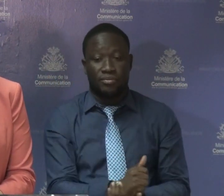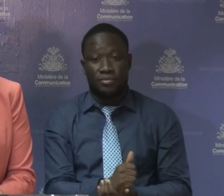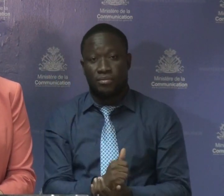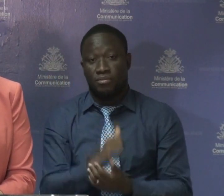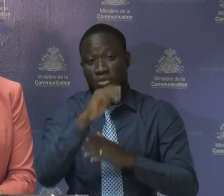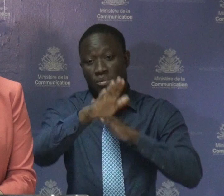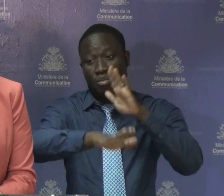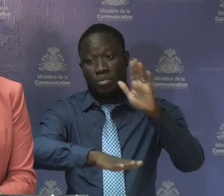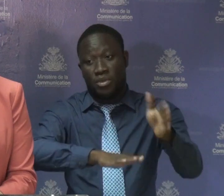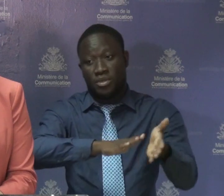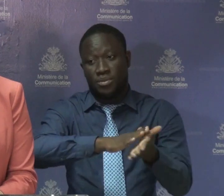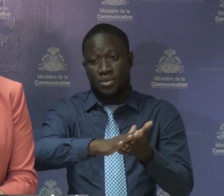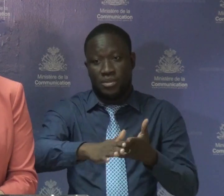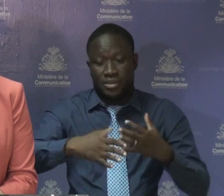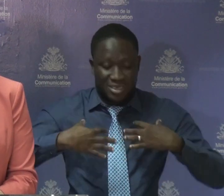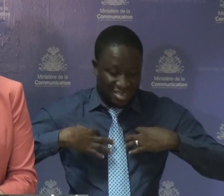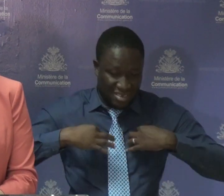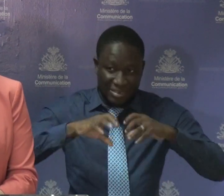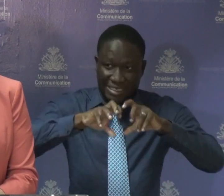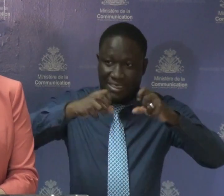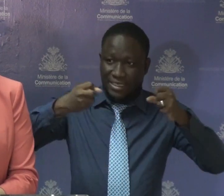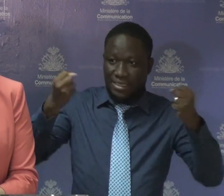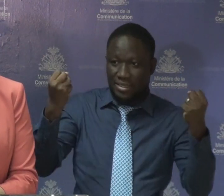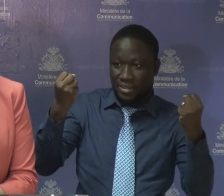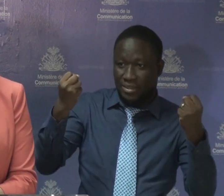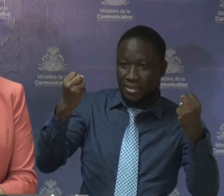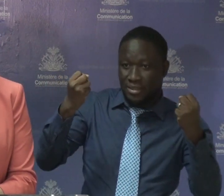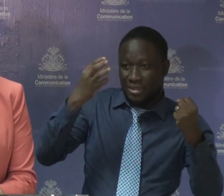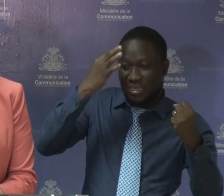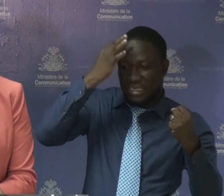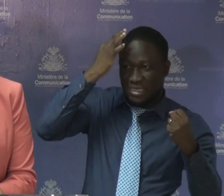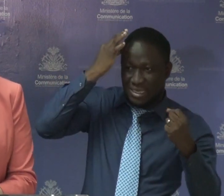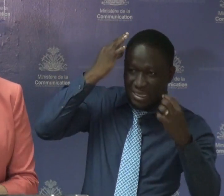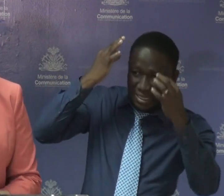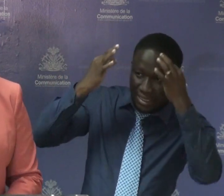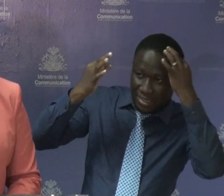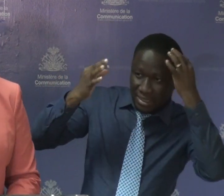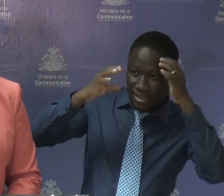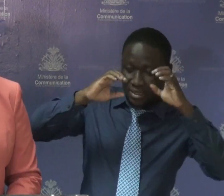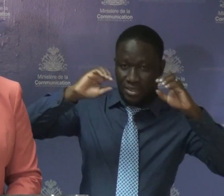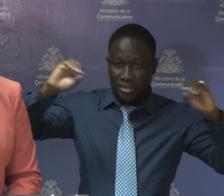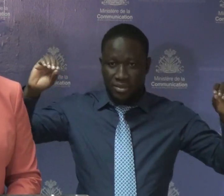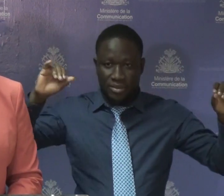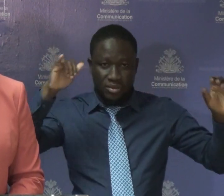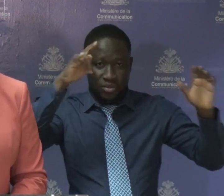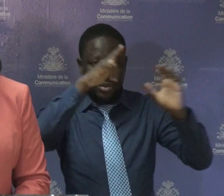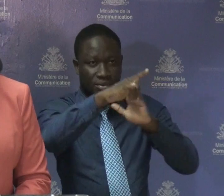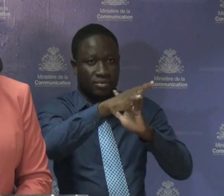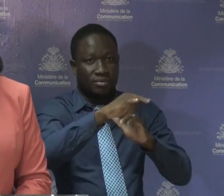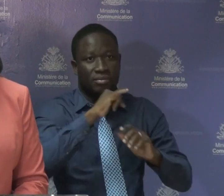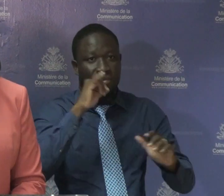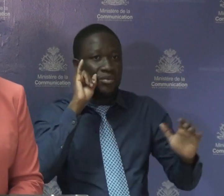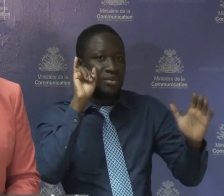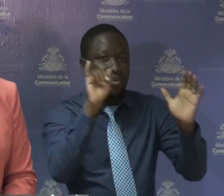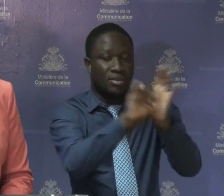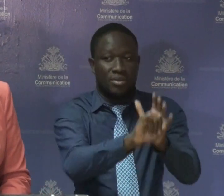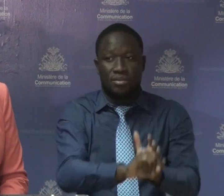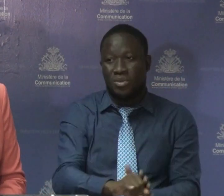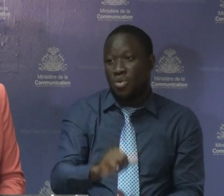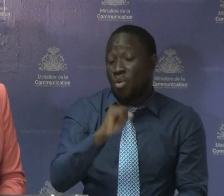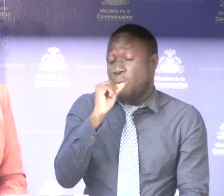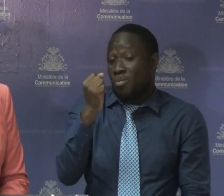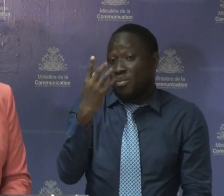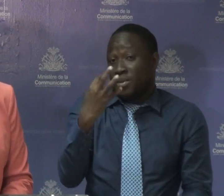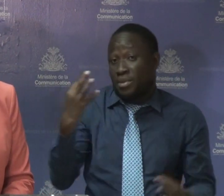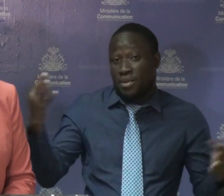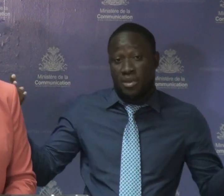M'pied à terre, rad moins tout chiré. Quoi faire pas habitué à chever, touriste. Pas prendre portrait ou pas